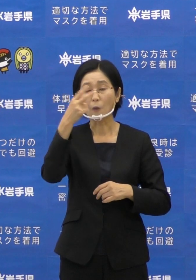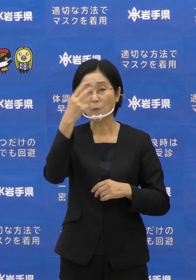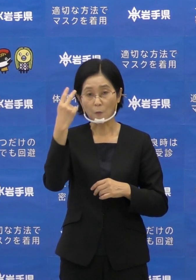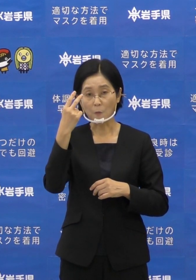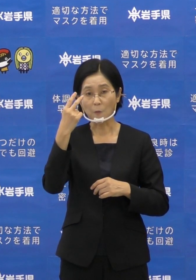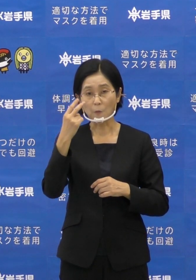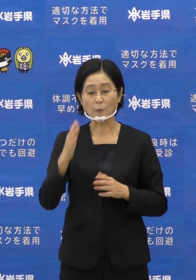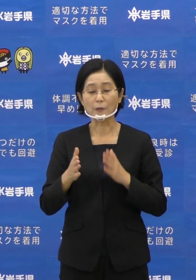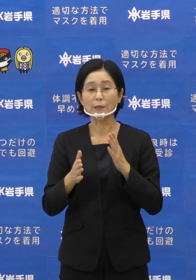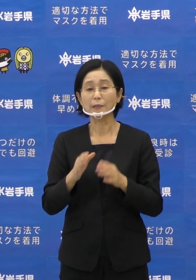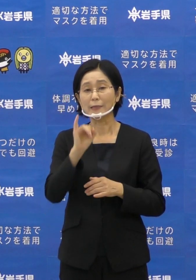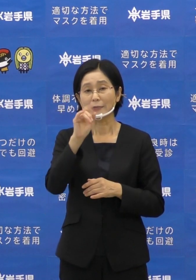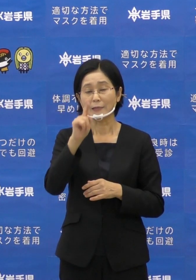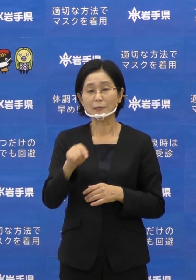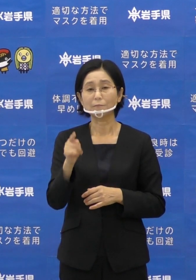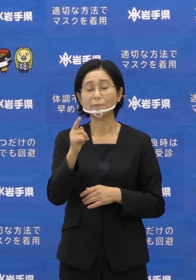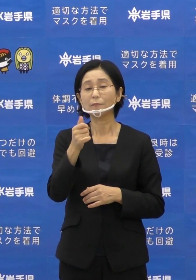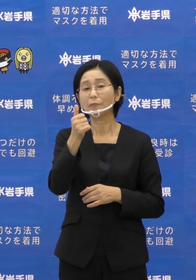球が進んでます。